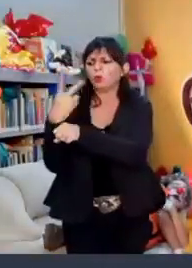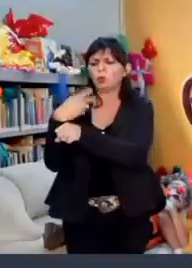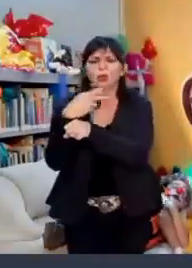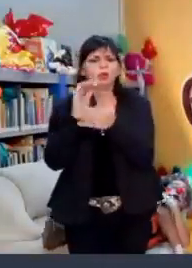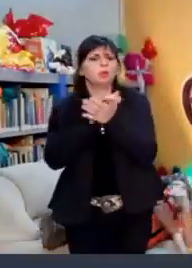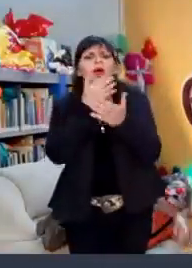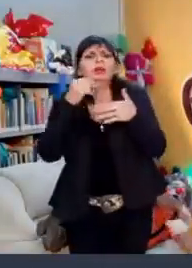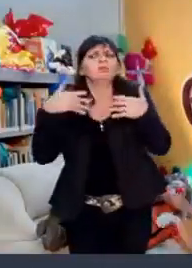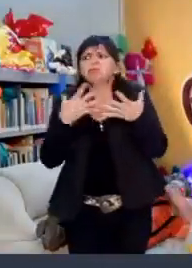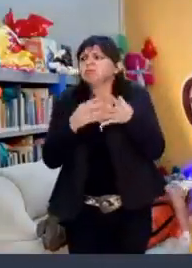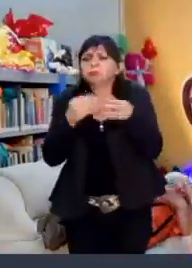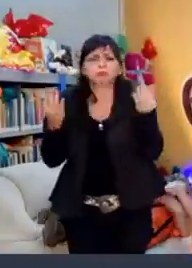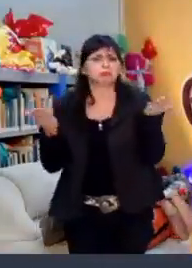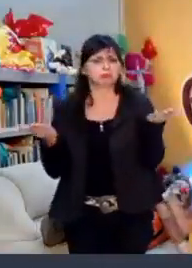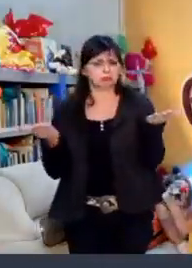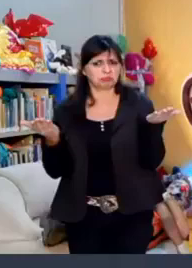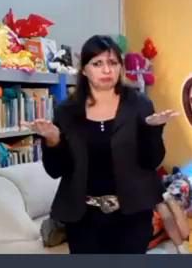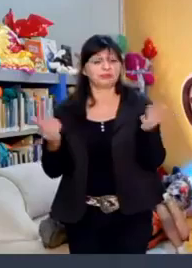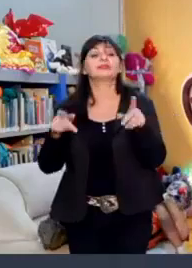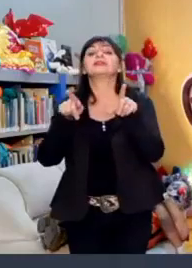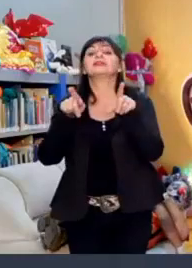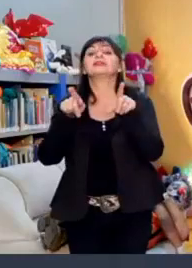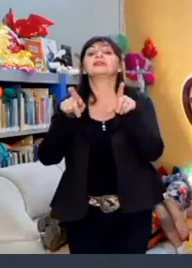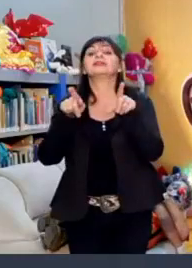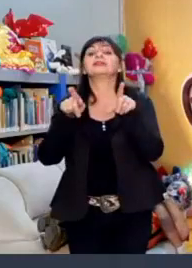Polonesas, pessoal.